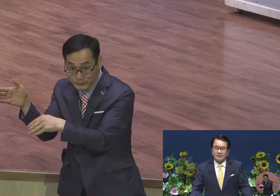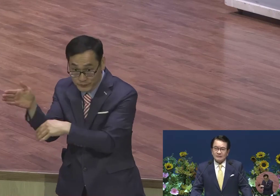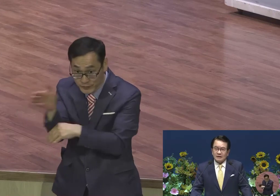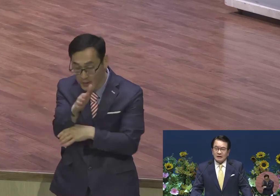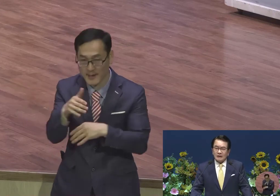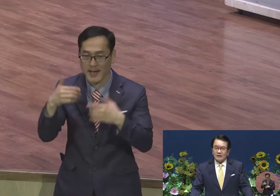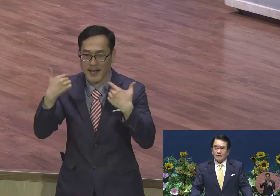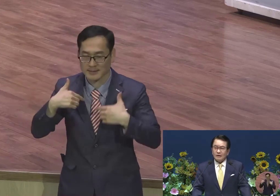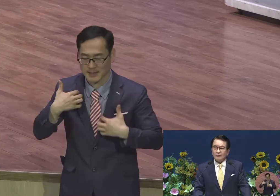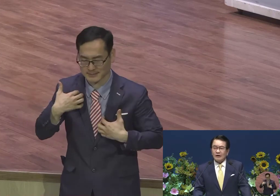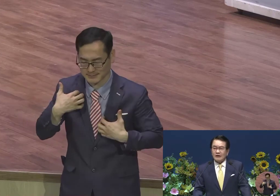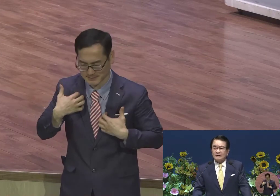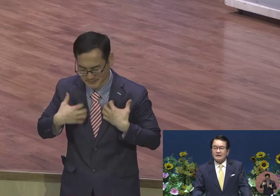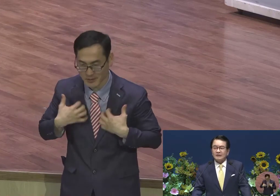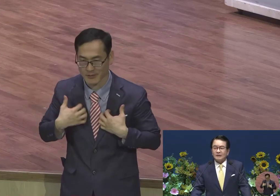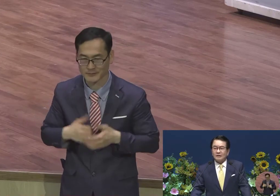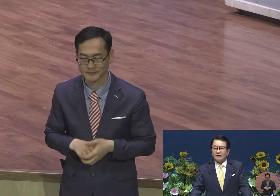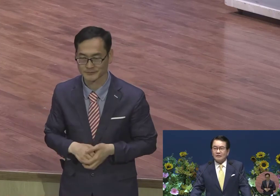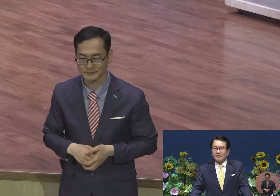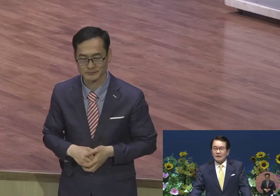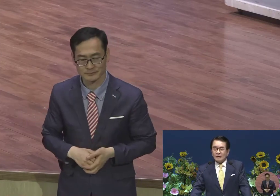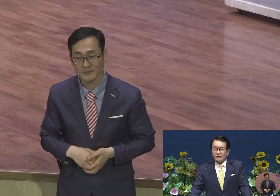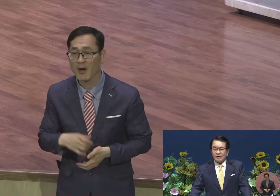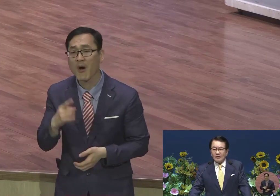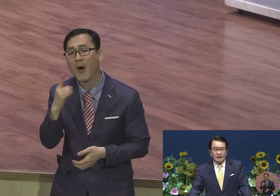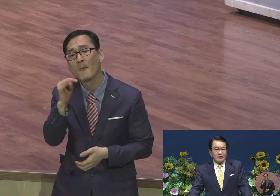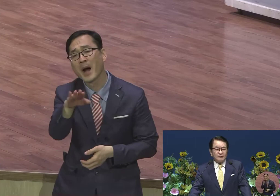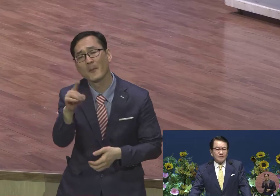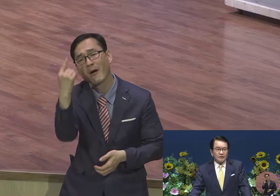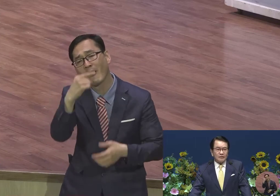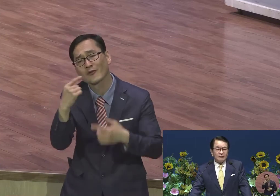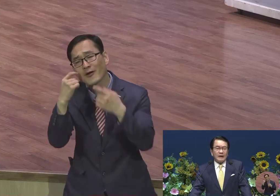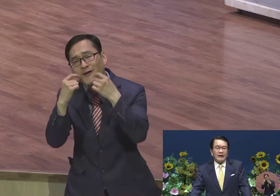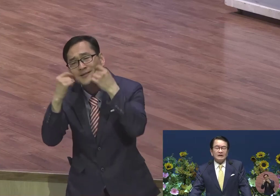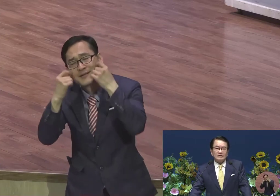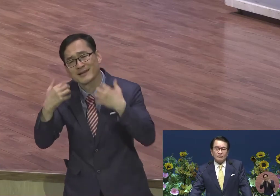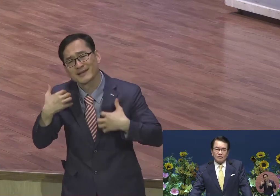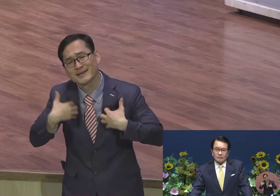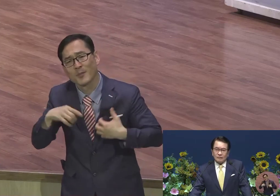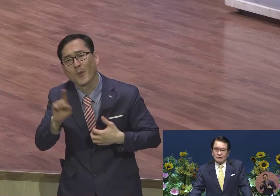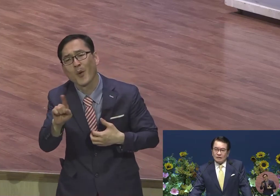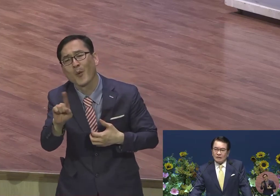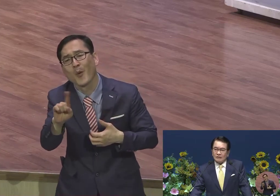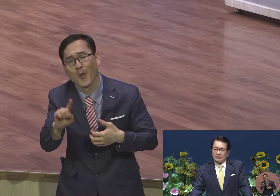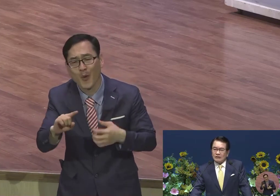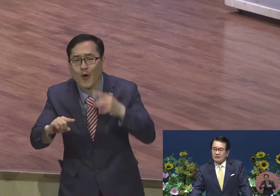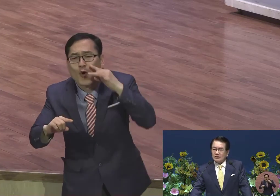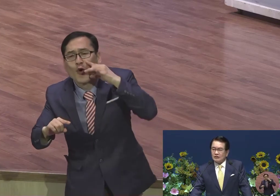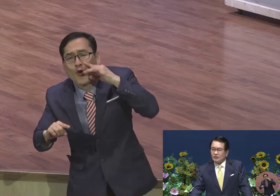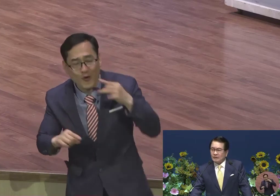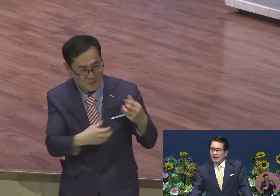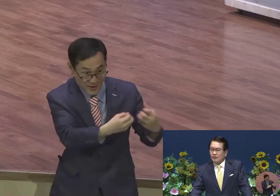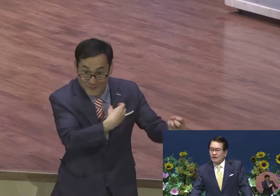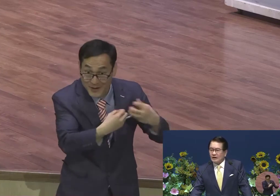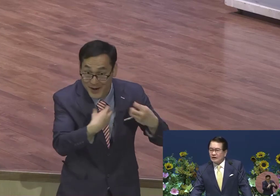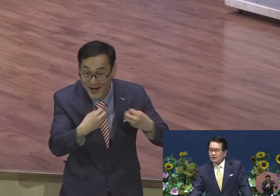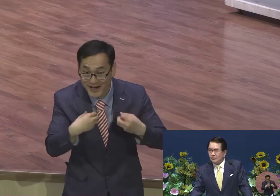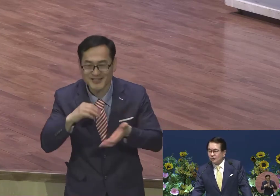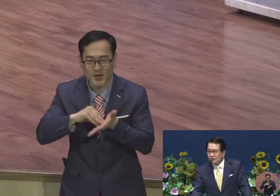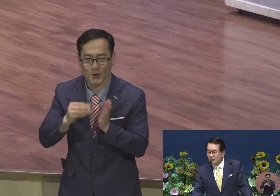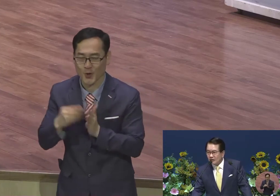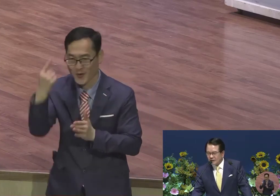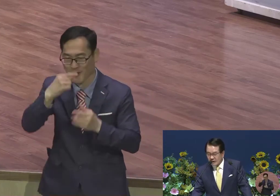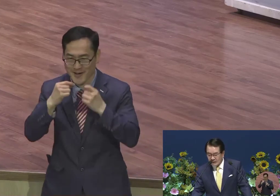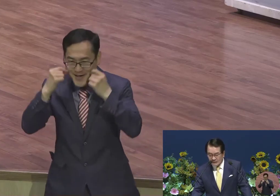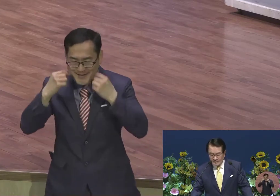즐거워하면서 어머니 뭐가 그래 즐거워요 뭐가 그래 기뻐요 말할 정도로 그런 즐거움이 회복되기를